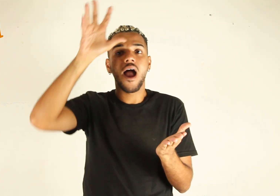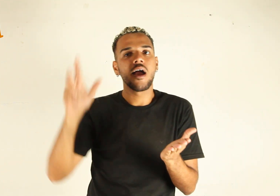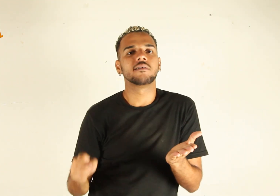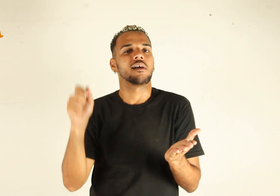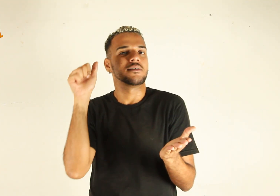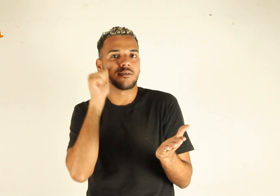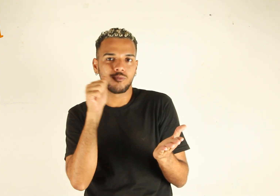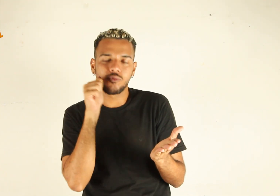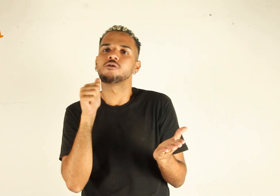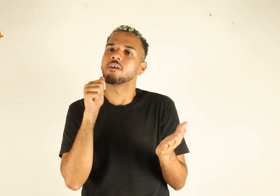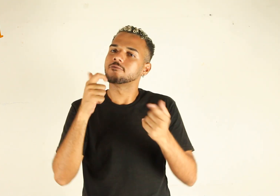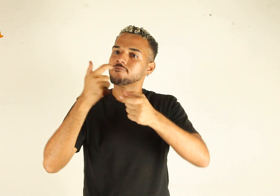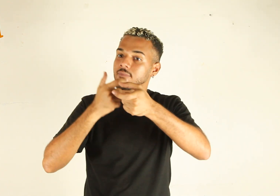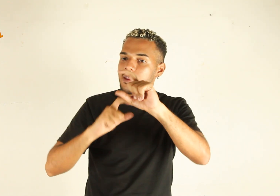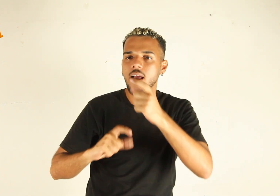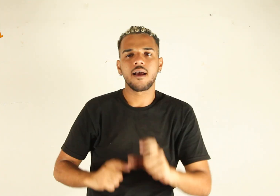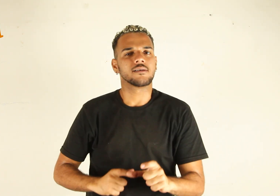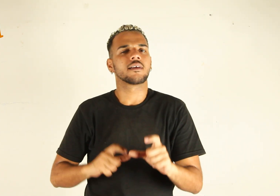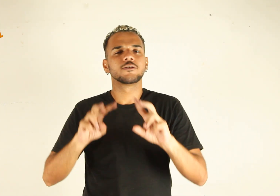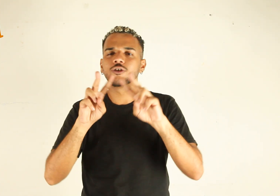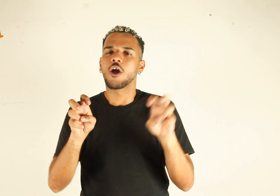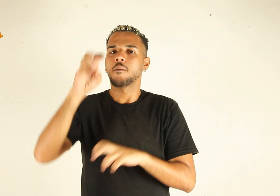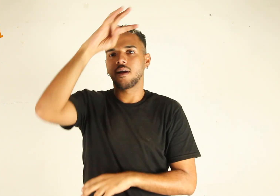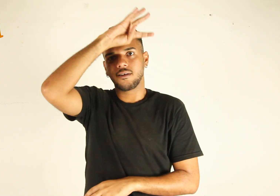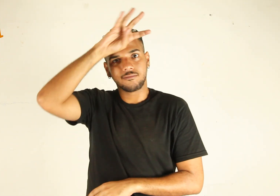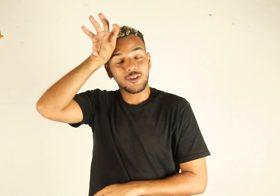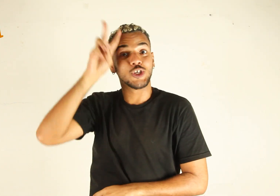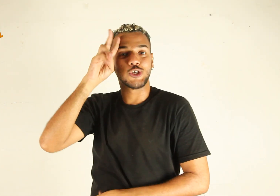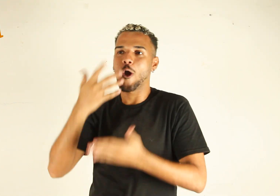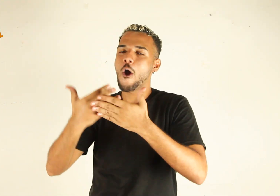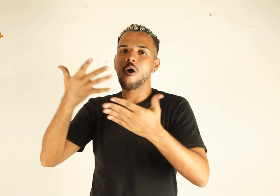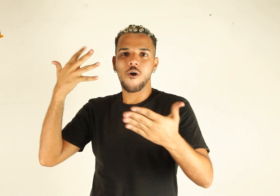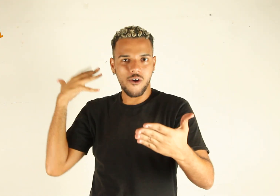História da África, um HQ que apresenta os feitos da vida de Ginga.